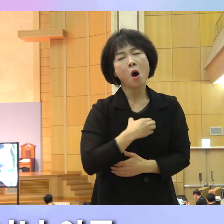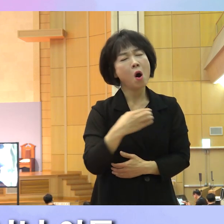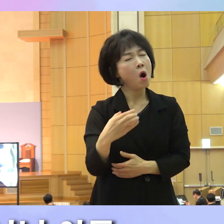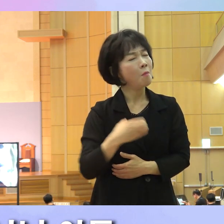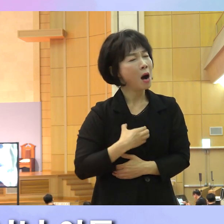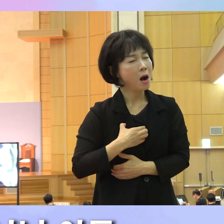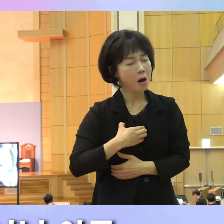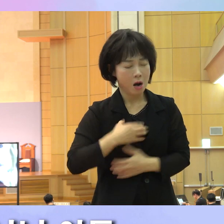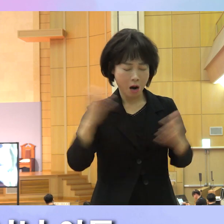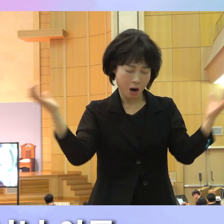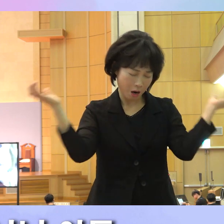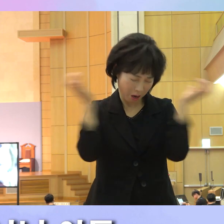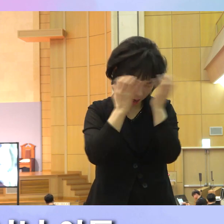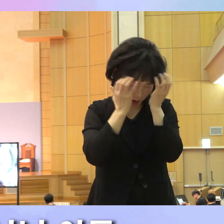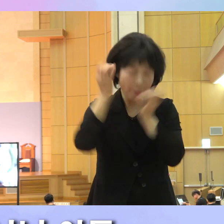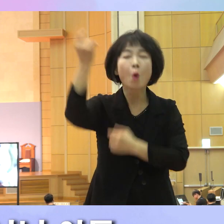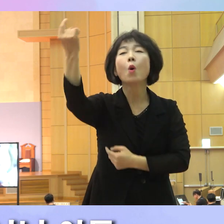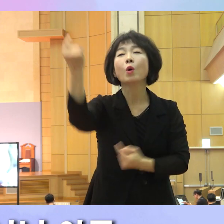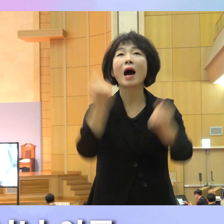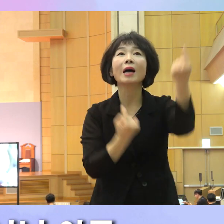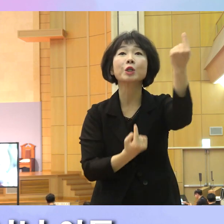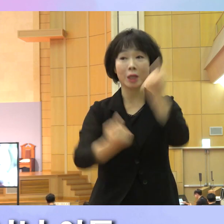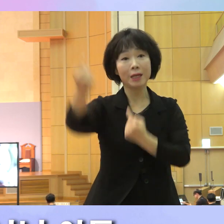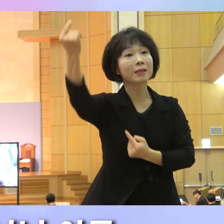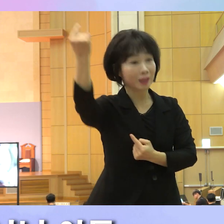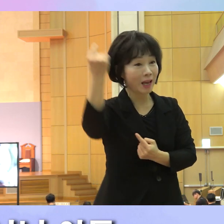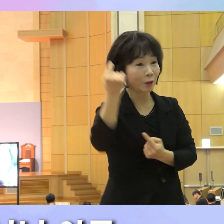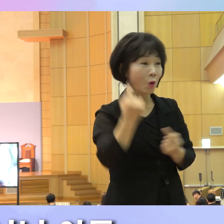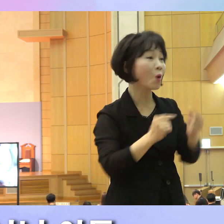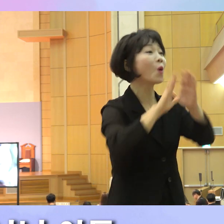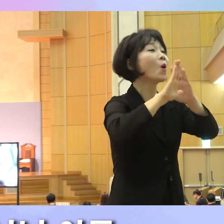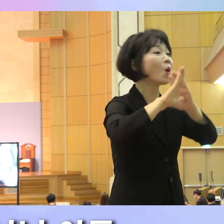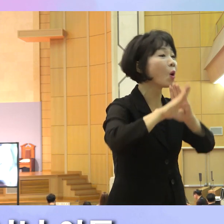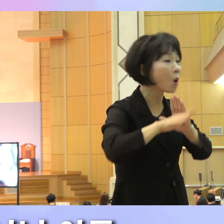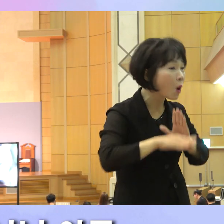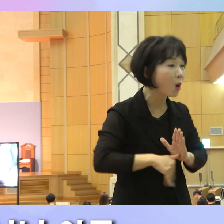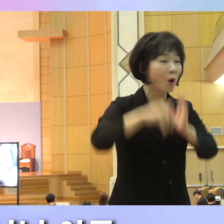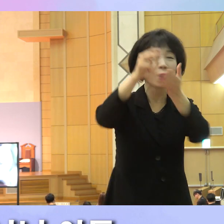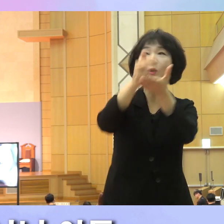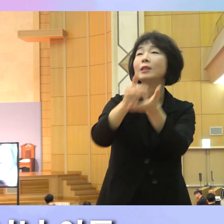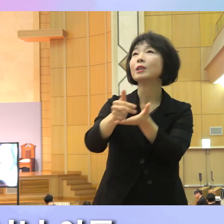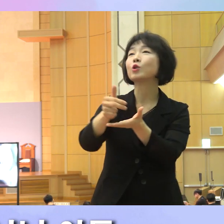세상의 험한 풍파 몰아칠 때도